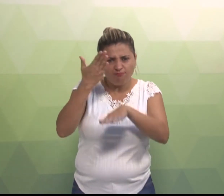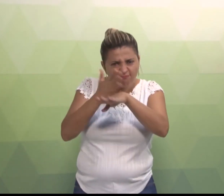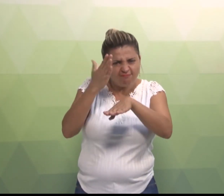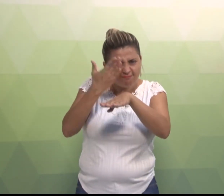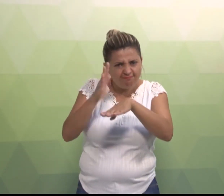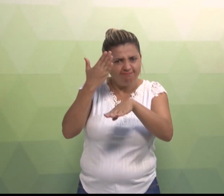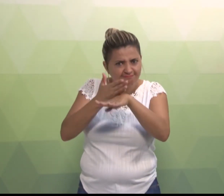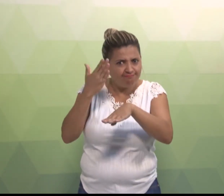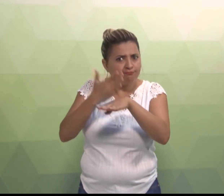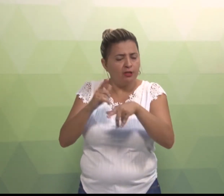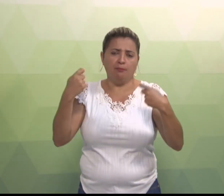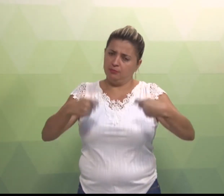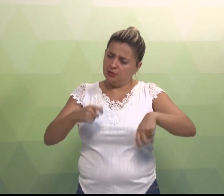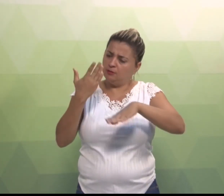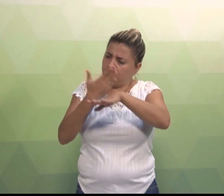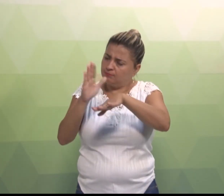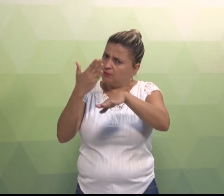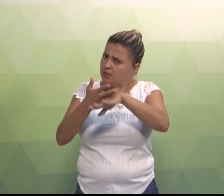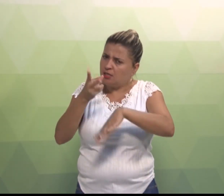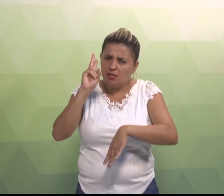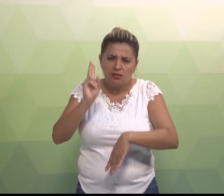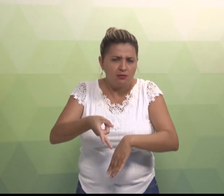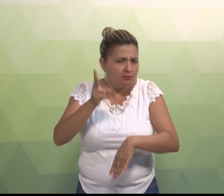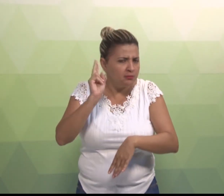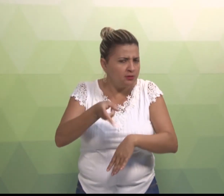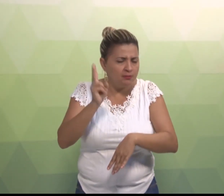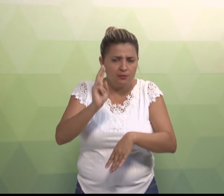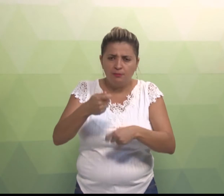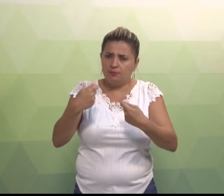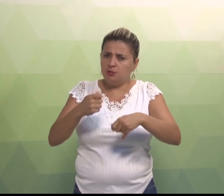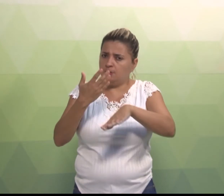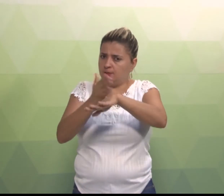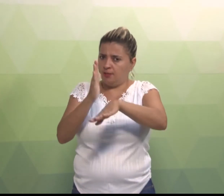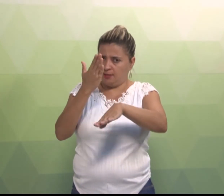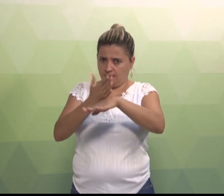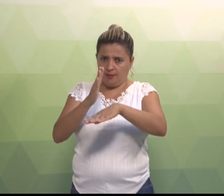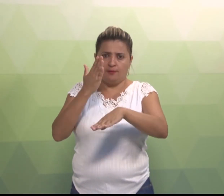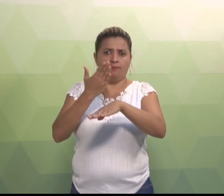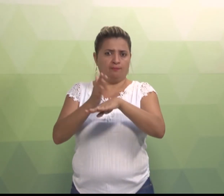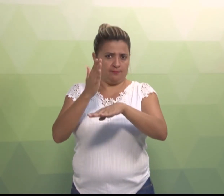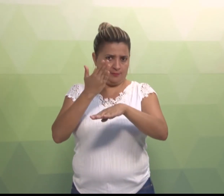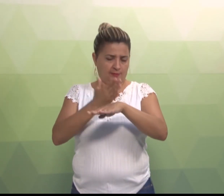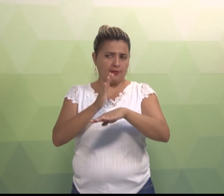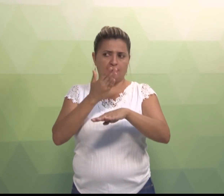Vocês já treinaram bastante e precisam sempre treinar, praticar realmente.